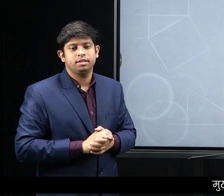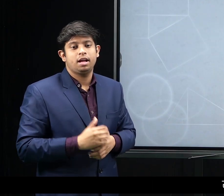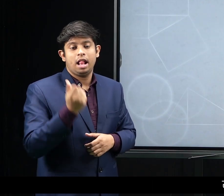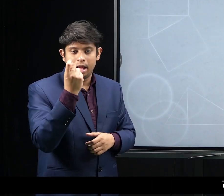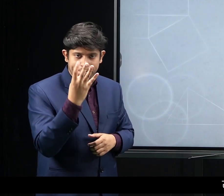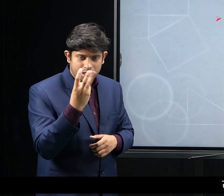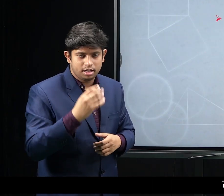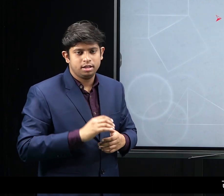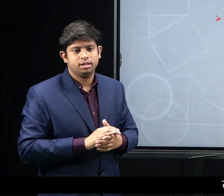संख्या,